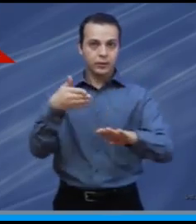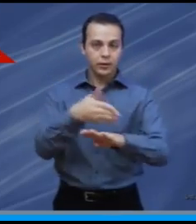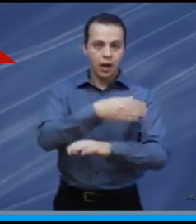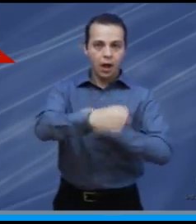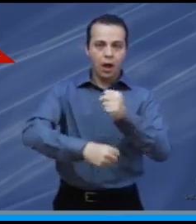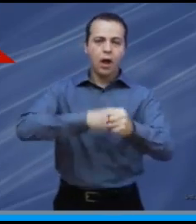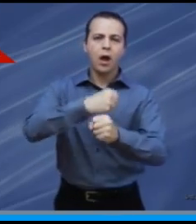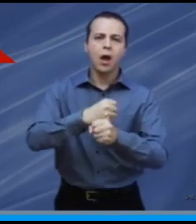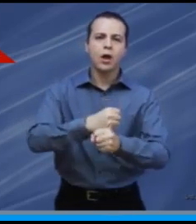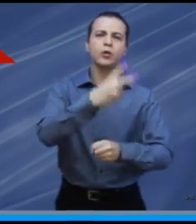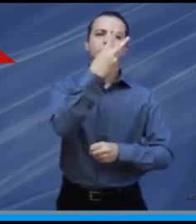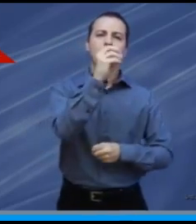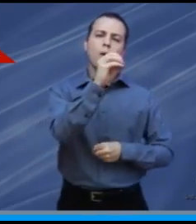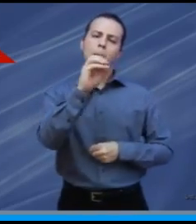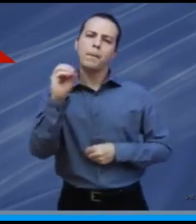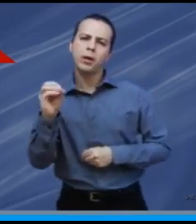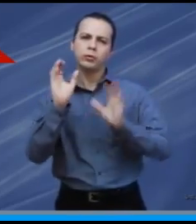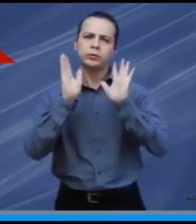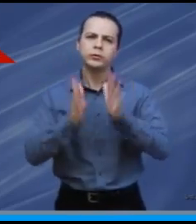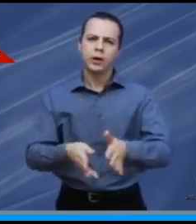acessibilidade de 2000, que é a lei